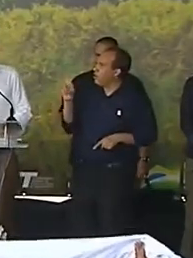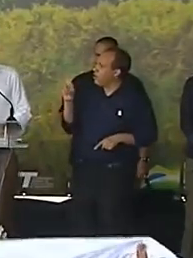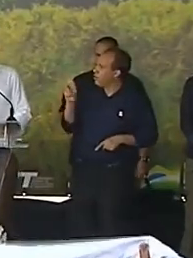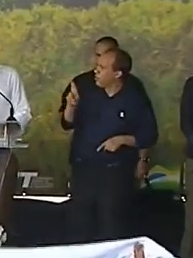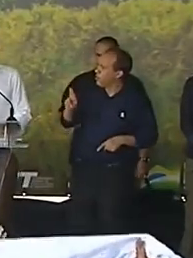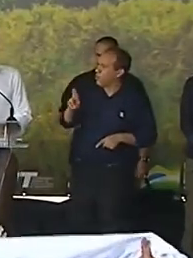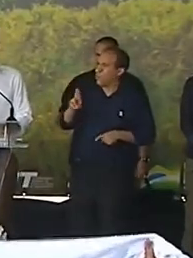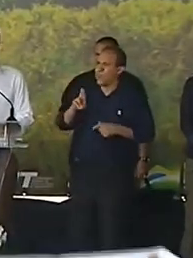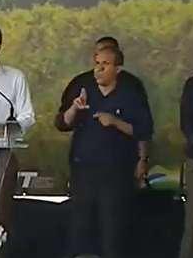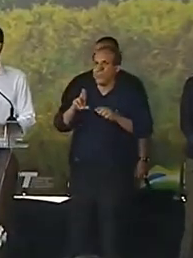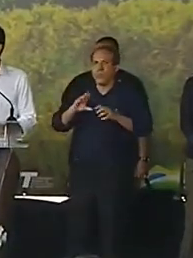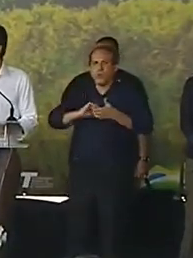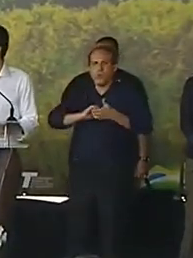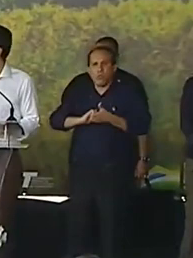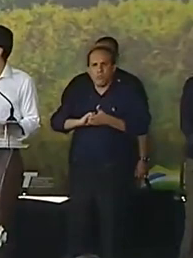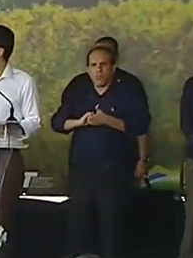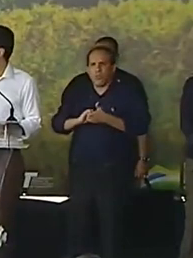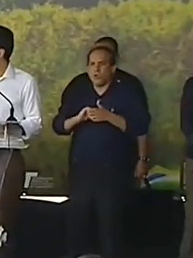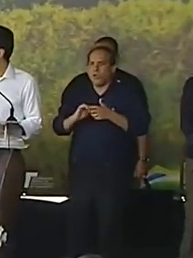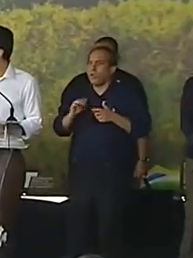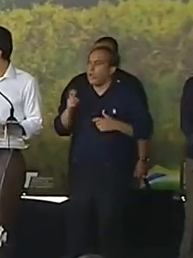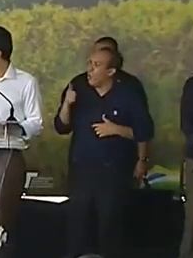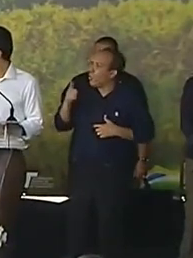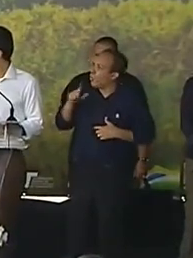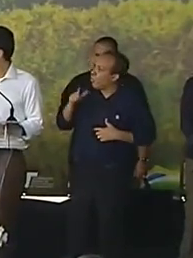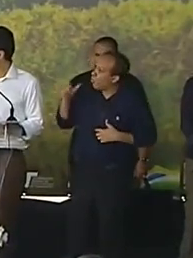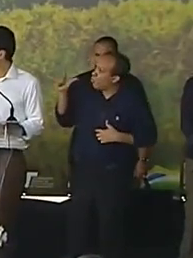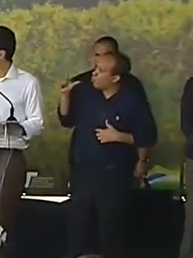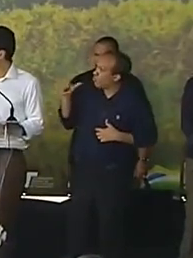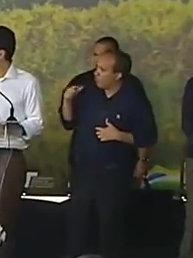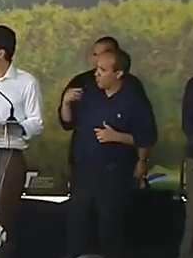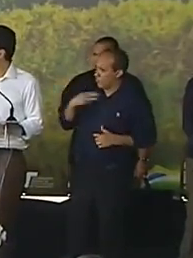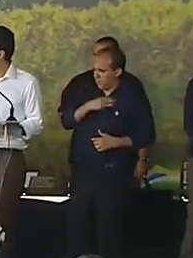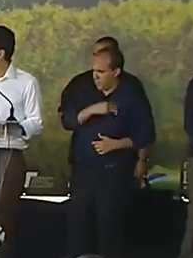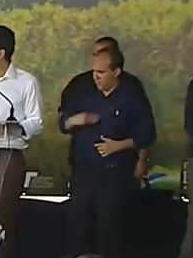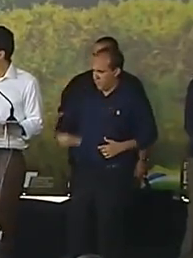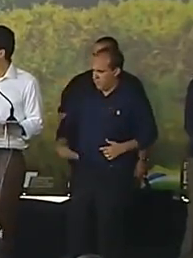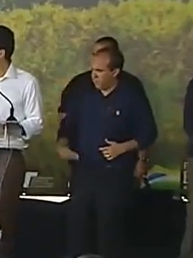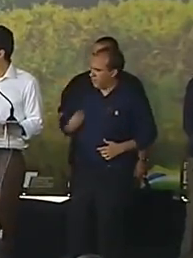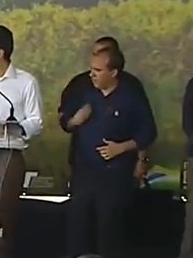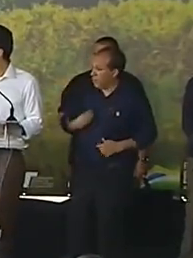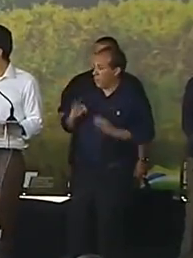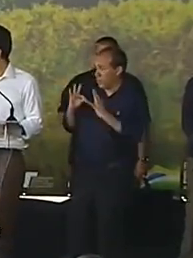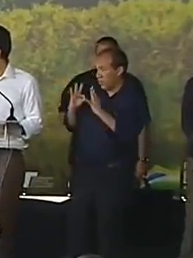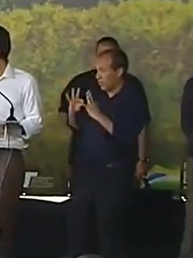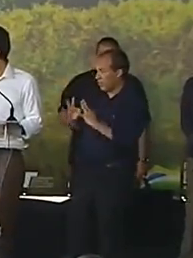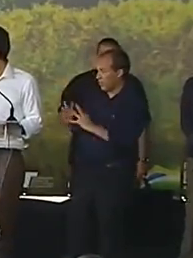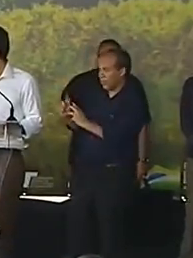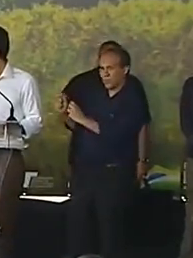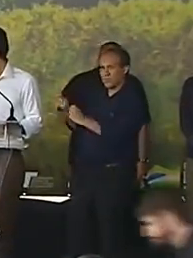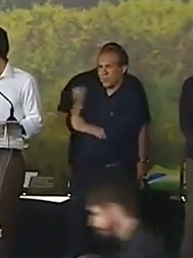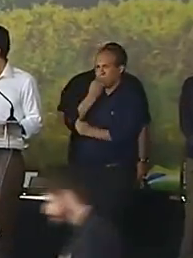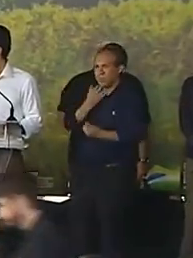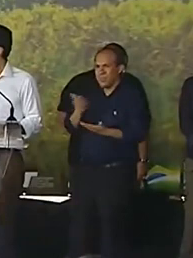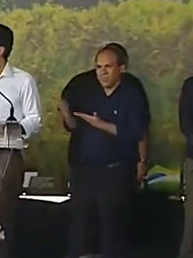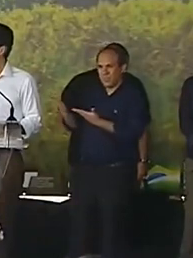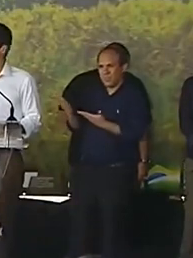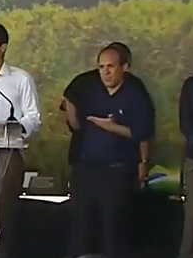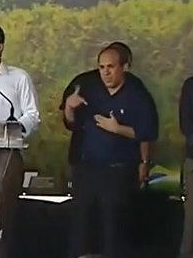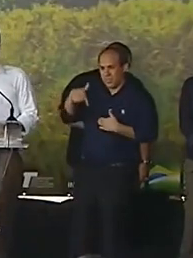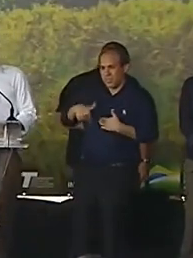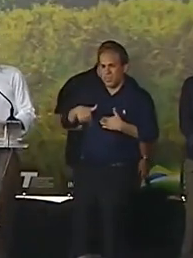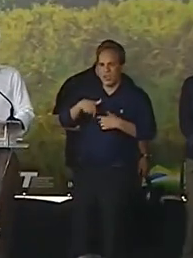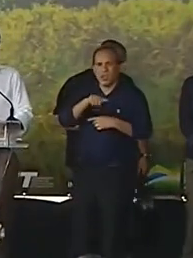cumprimento coletivo aos demais ministros aqui presentes. Sejam todos muito bem-vindos em nosso